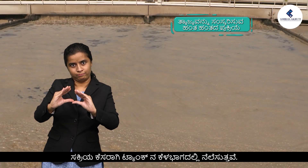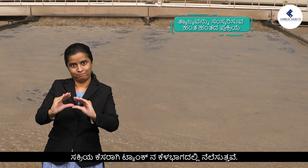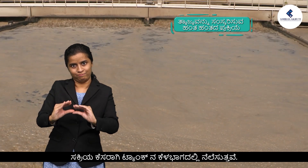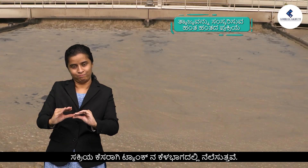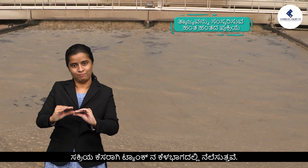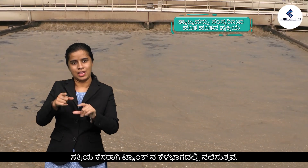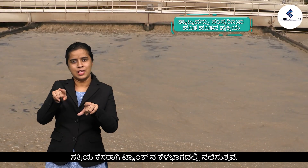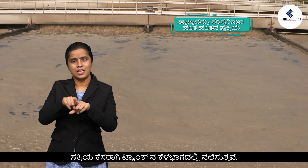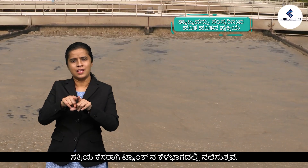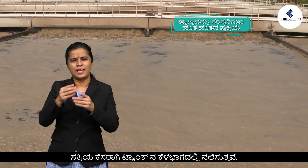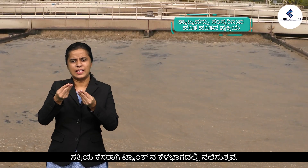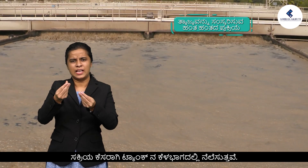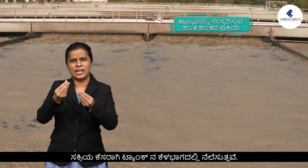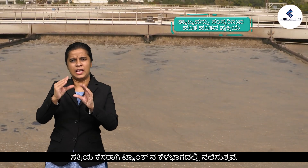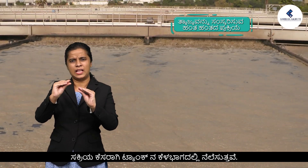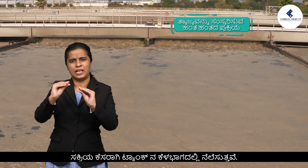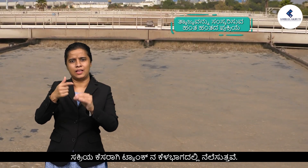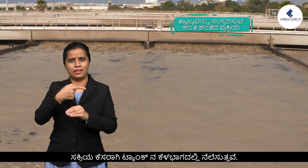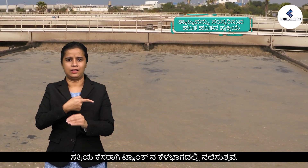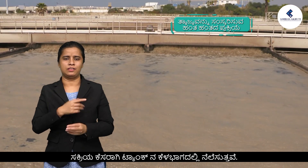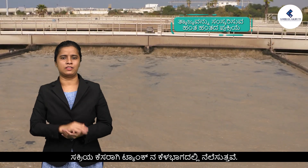ಕೆಳಭಾಗದಲ್ಲಿ ನೆಲೆಸುತ್ತವೆ.